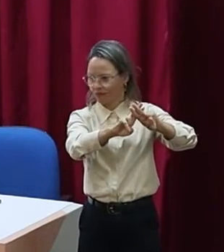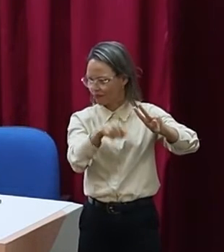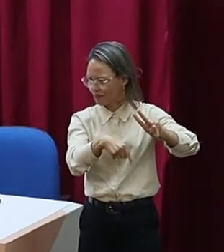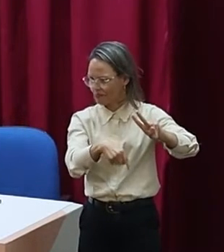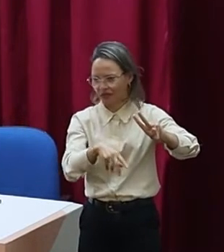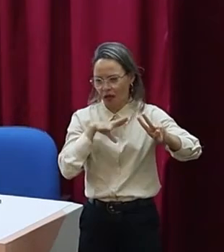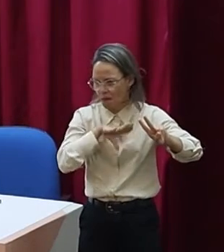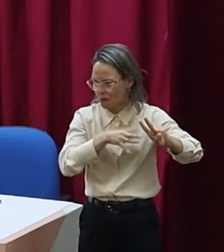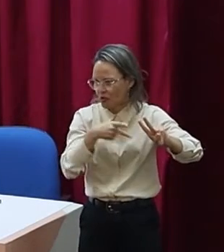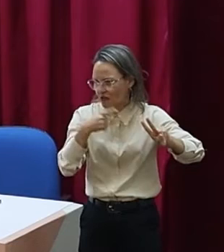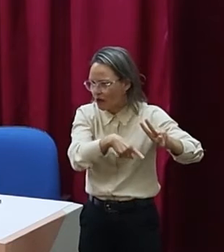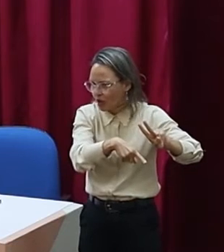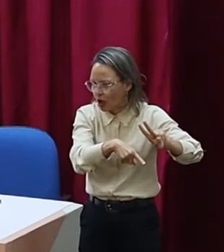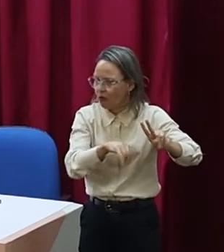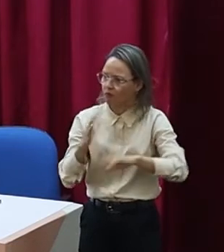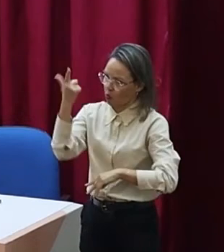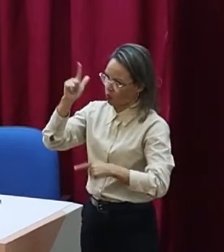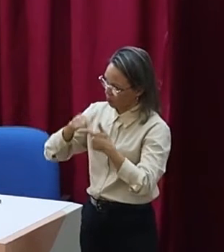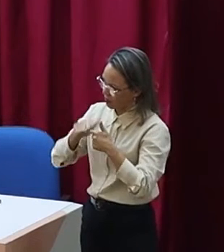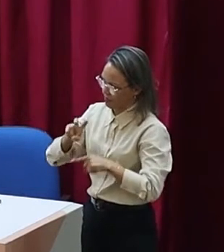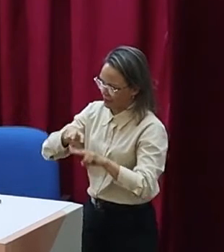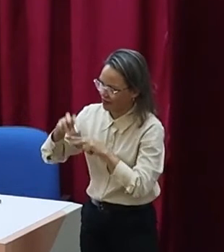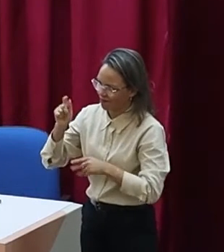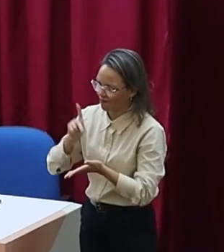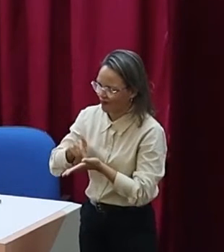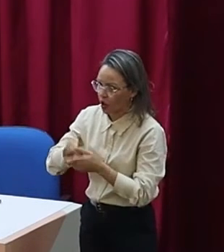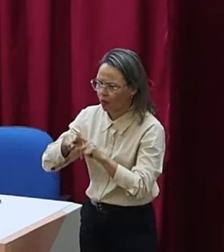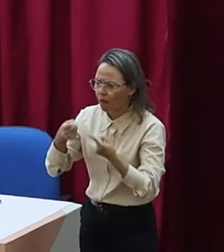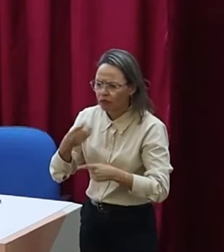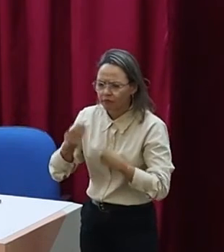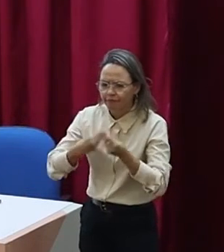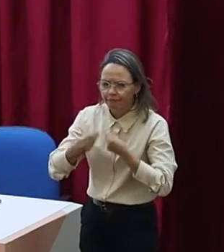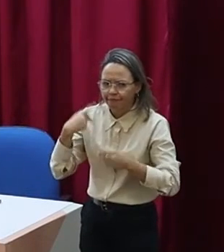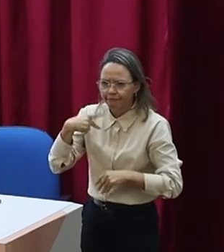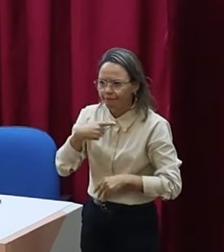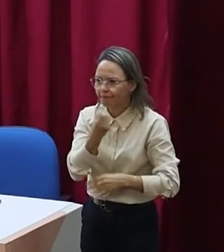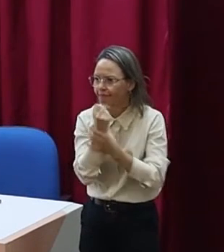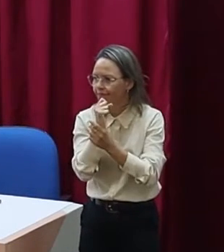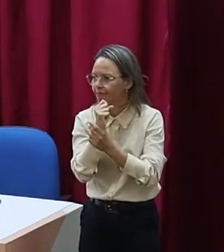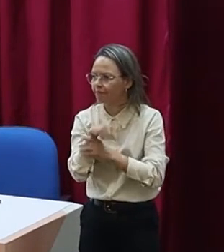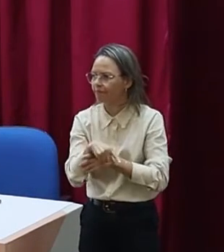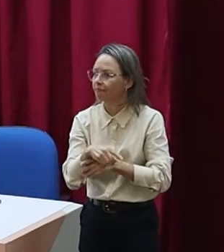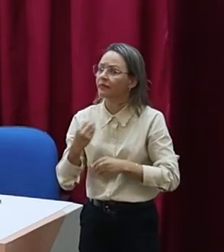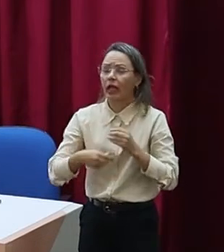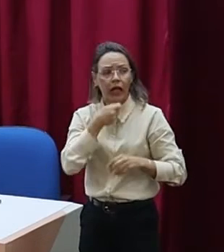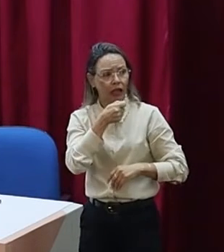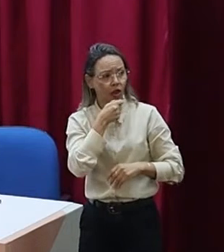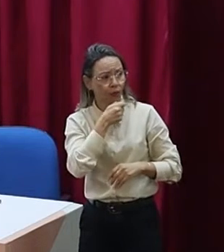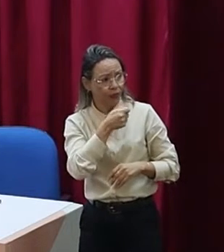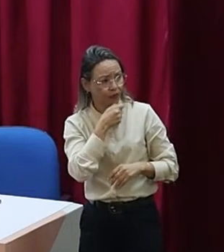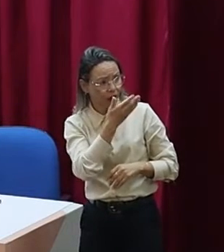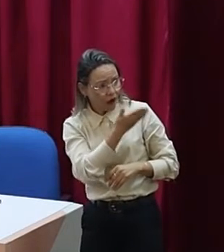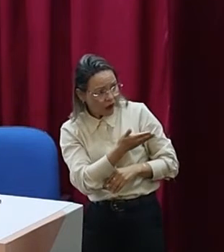não falava português, ele foi preso por algum outro motivo. E ali está incidindo uma política de segurança pública. Na reportagem, que